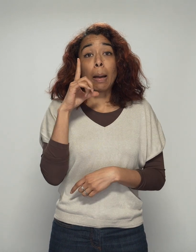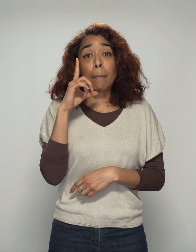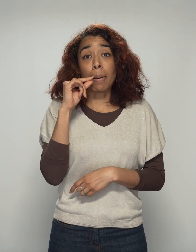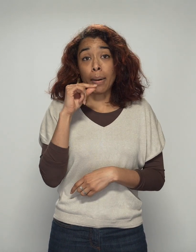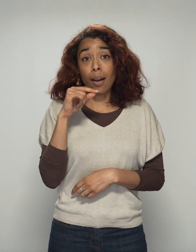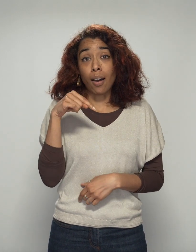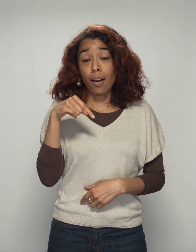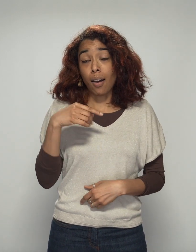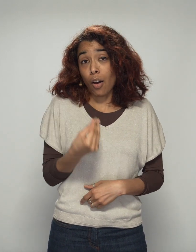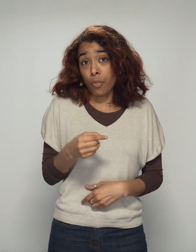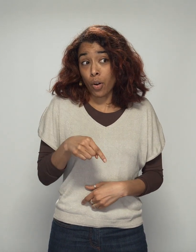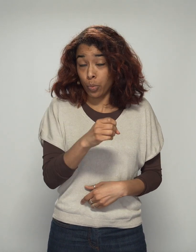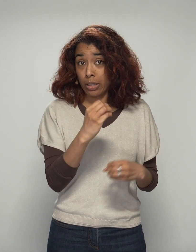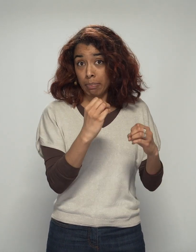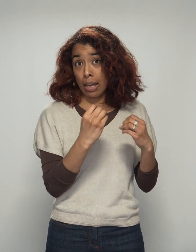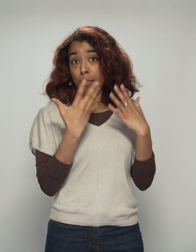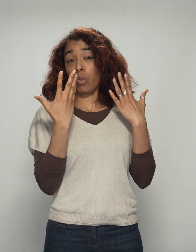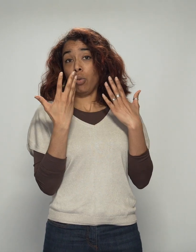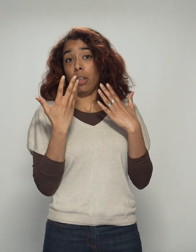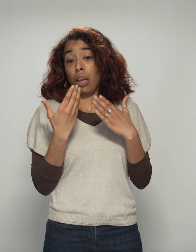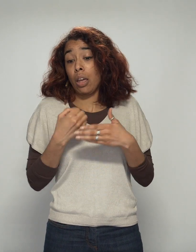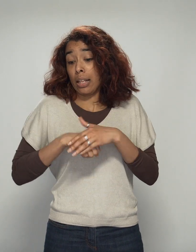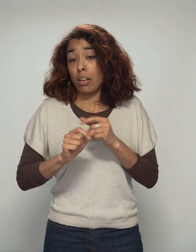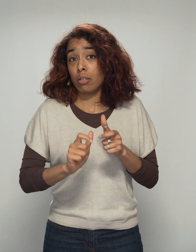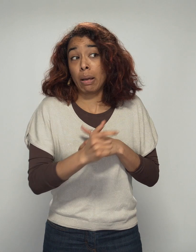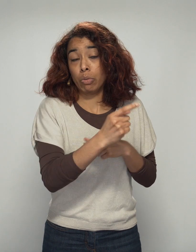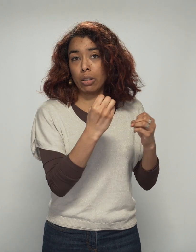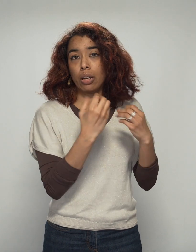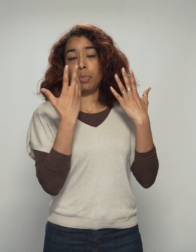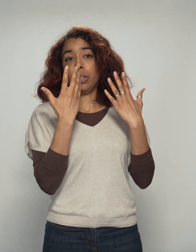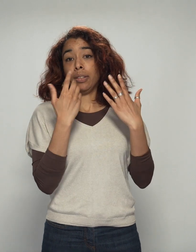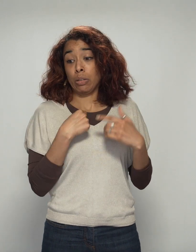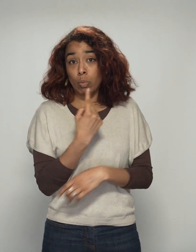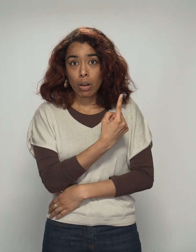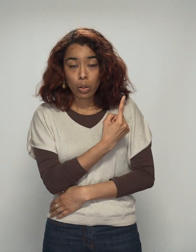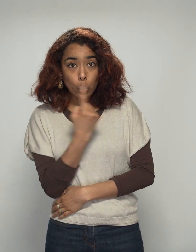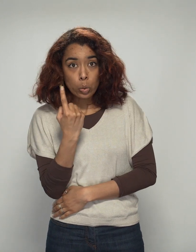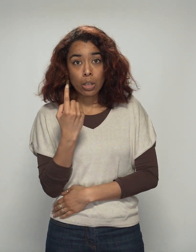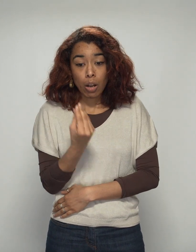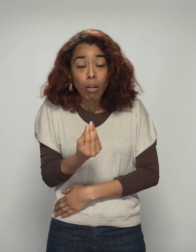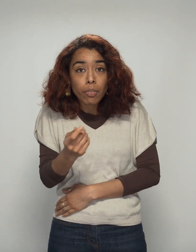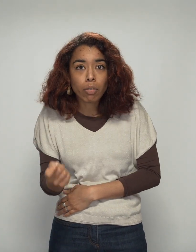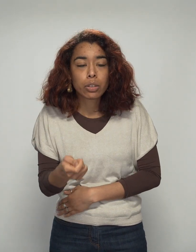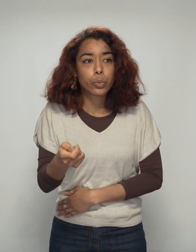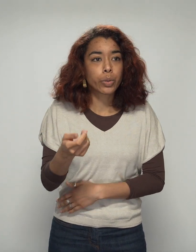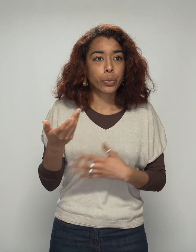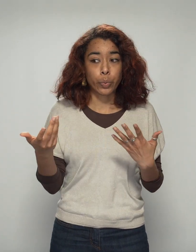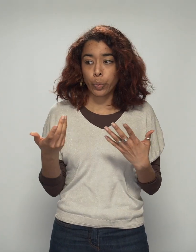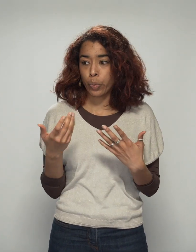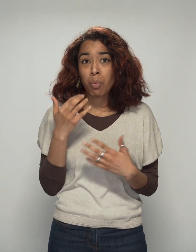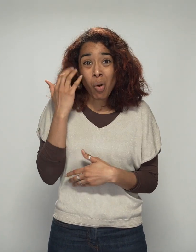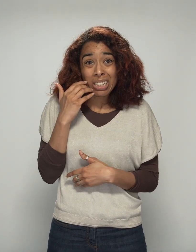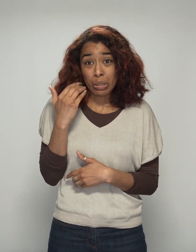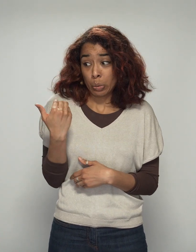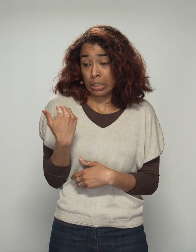le papa de cet enfant m'a abandonnée très peu de temps après sa naissance. Et du coup je me suis retrouvée toute seule à élever un enfant alors que